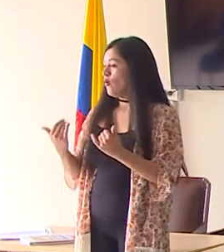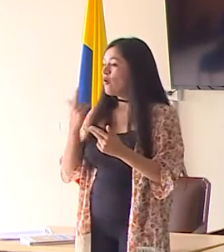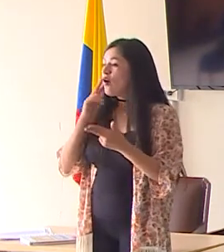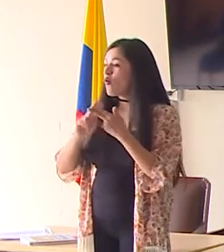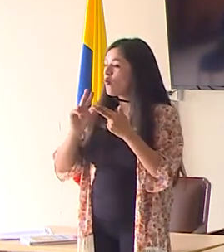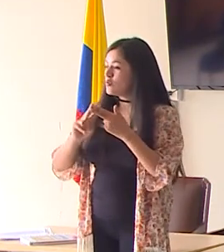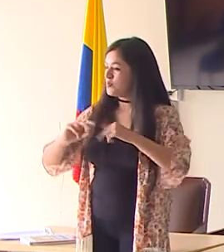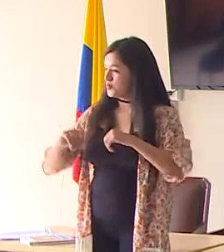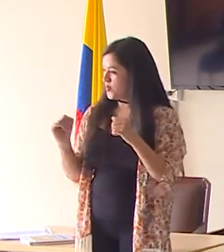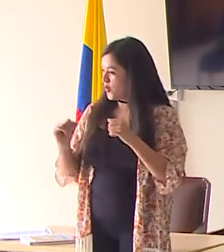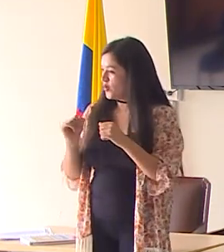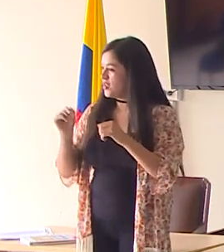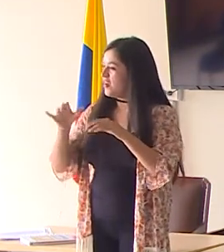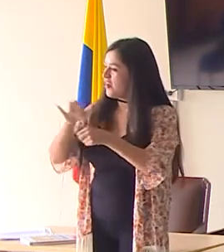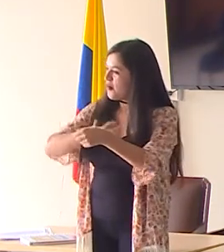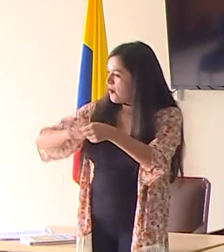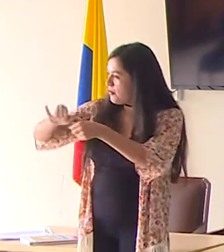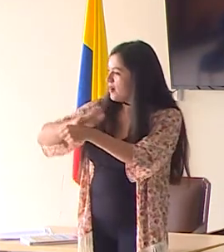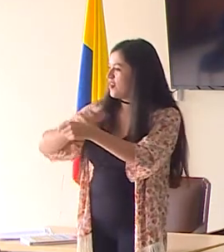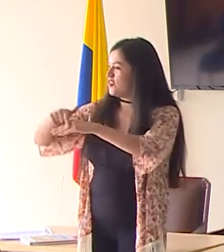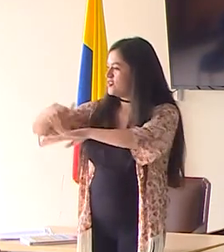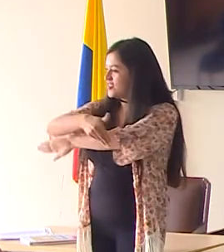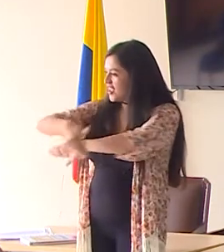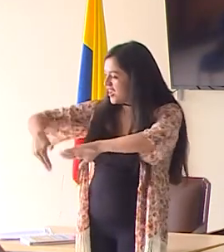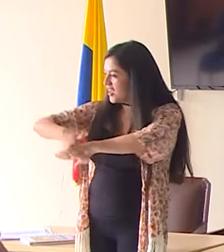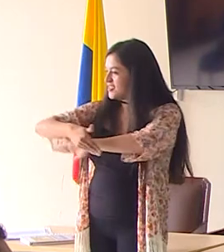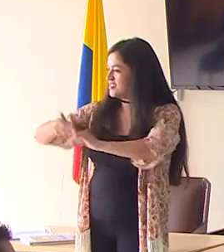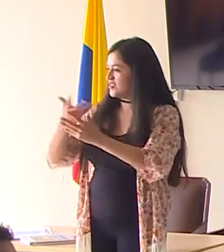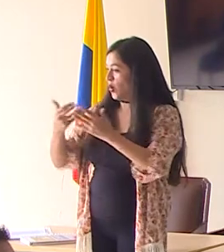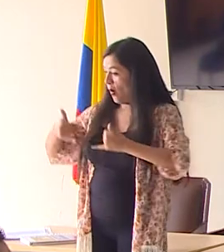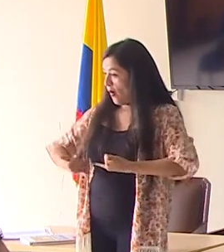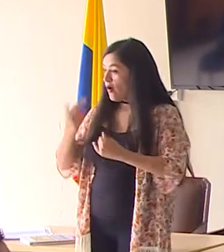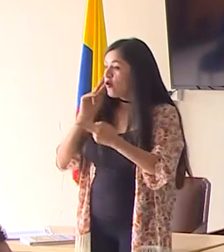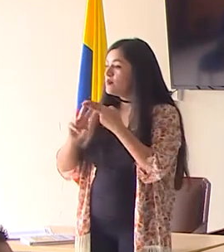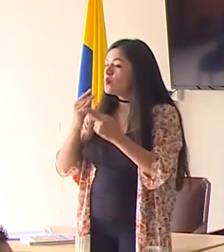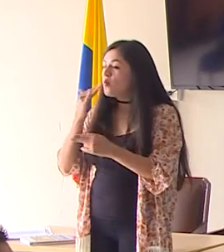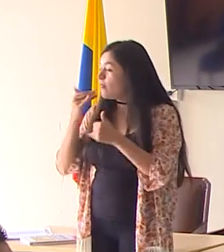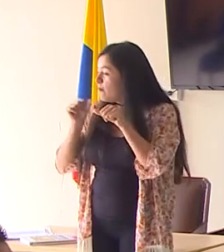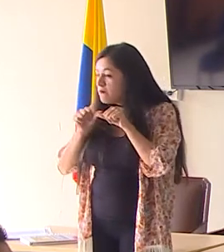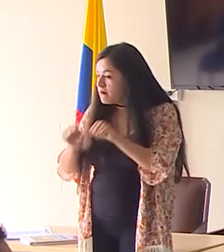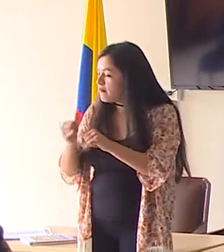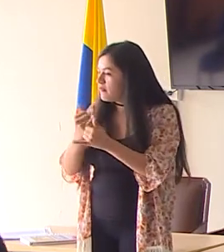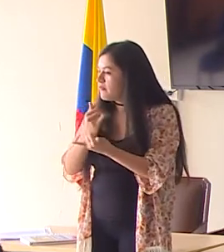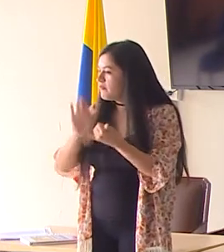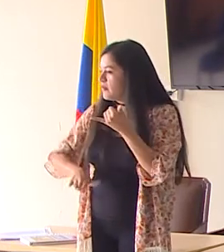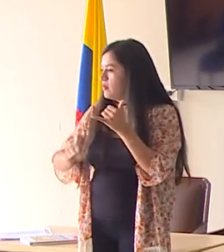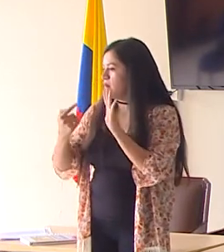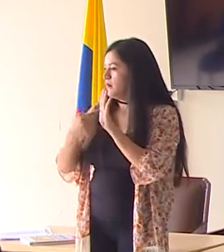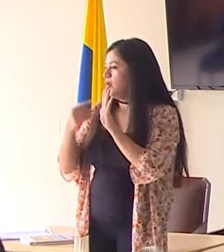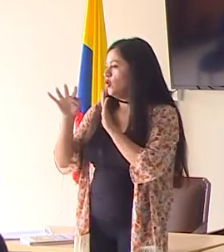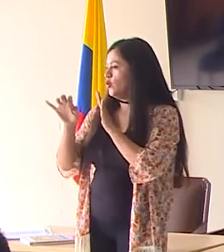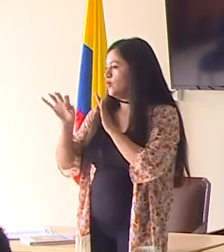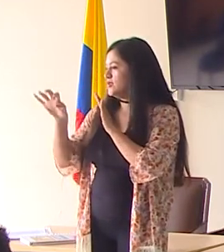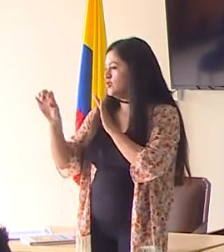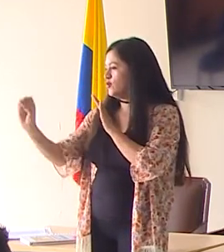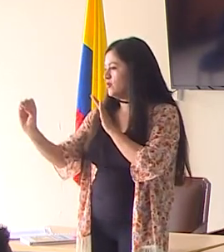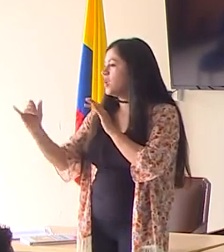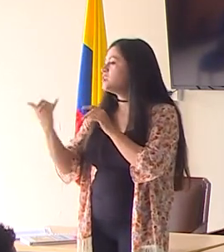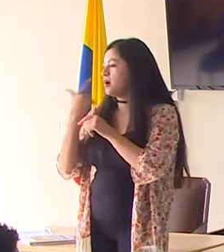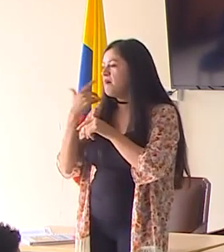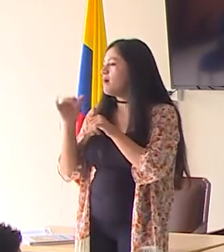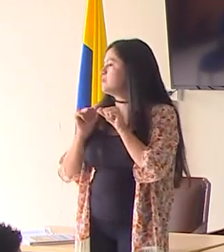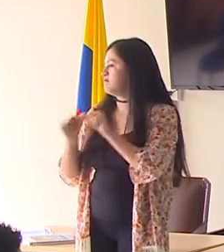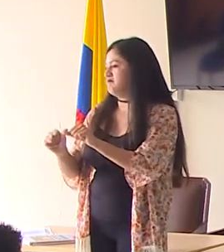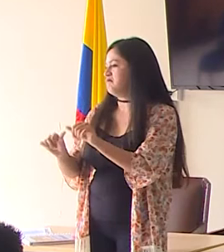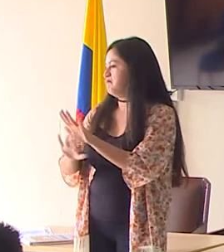su estructura urbana sus barrios sus avenidas para finales de la década de 1990 prácticamente tenemos la ciudad y todo el